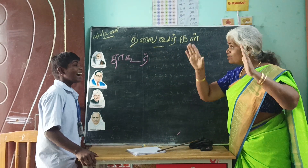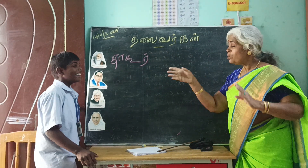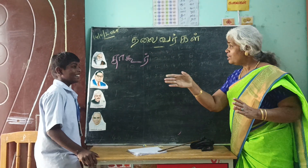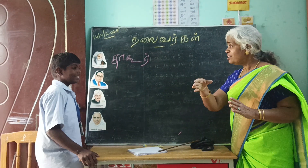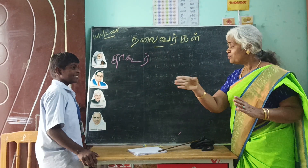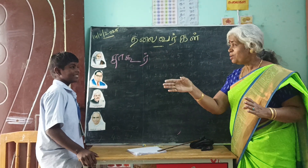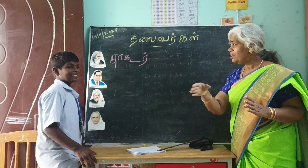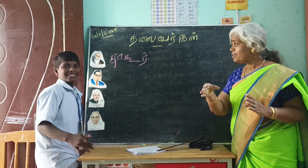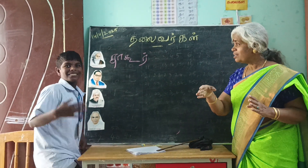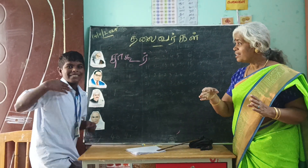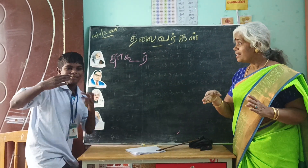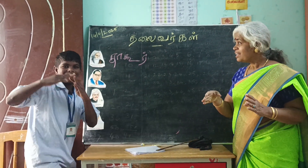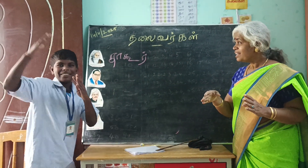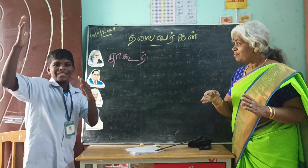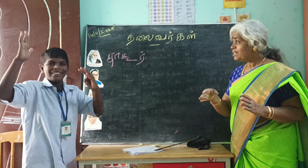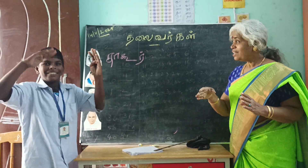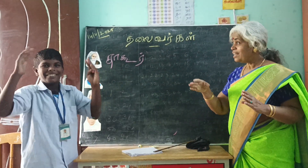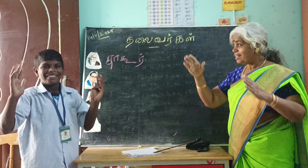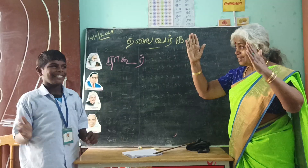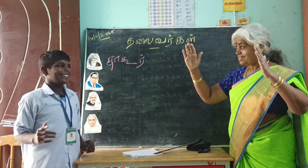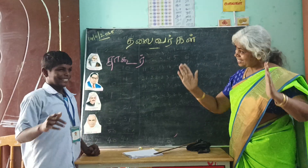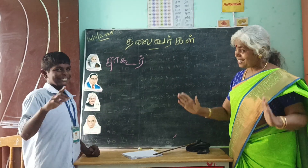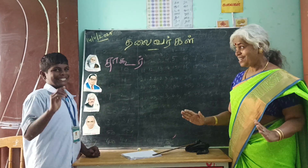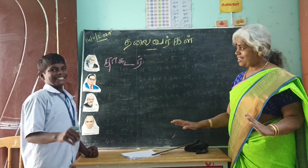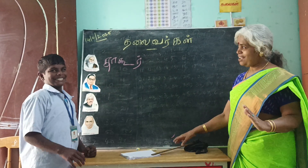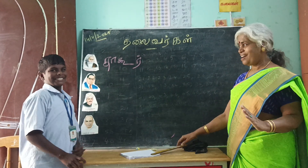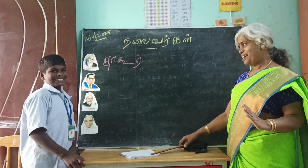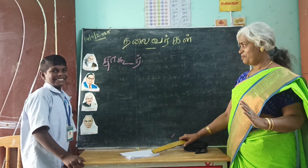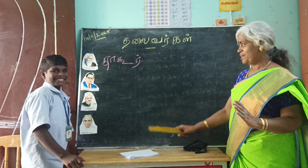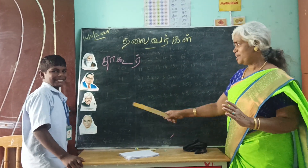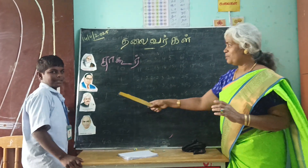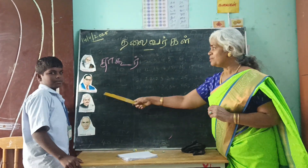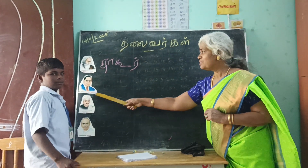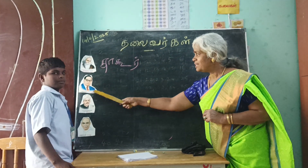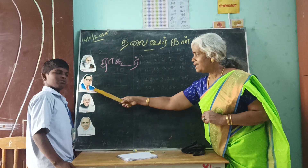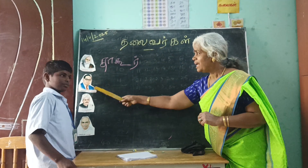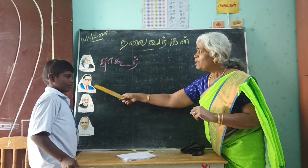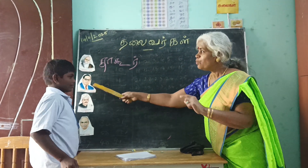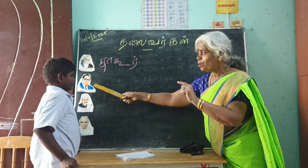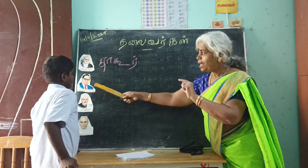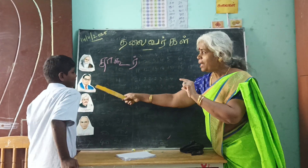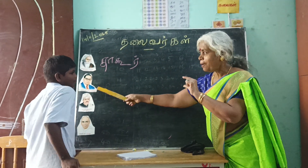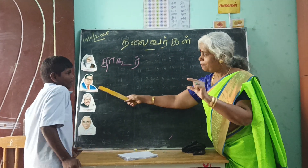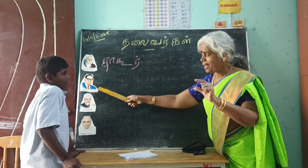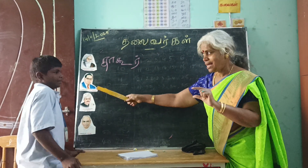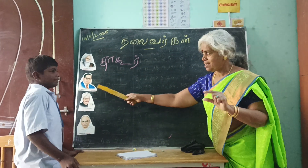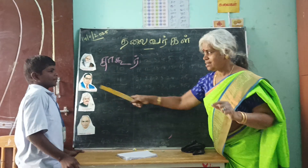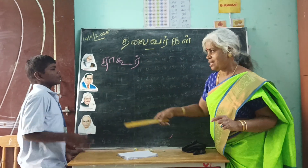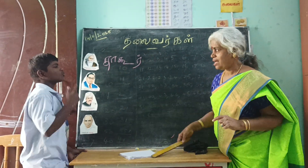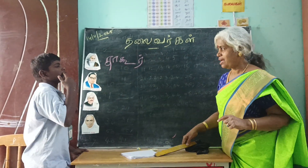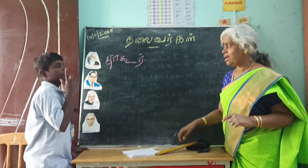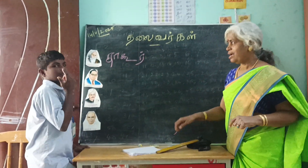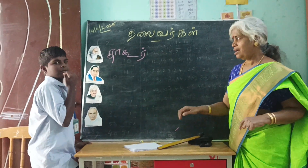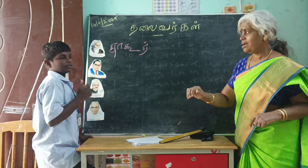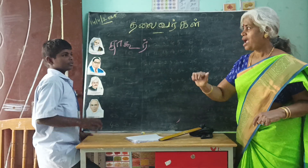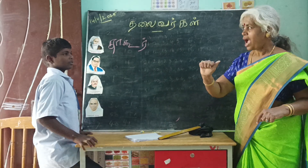சொல்லு சொல்லு. வீட்டாண்ட சிலை இருக்கா? வெரி குட். சரி, இவரோட பெயர் எழுதலாம்.